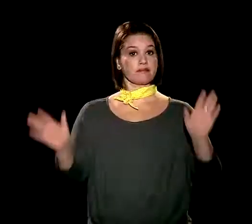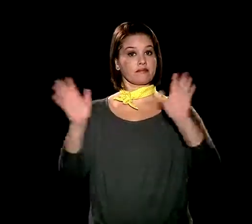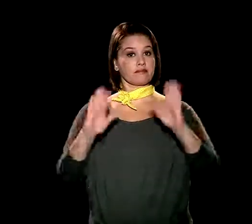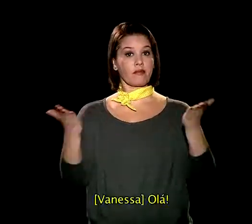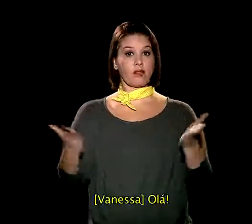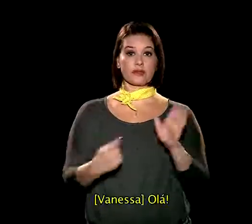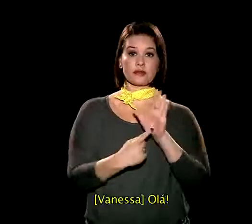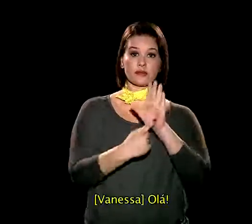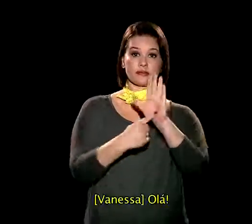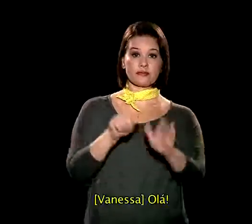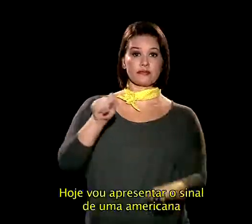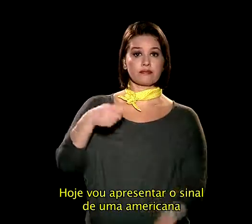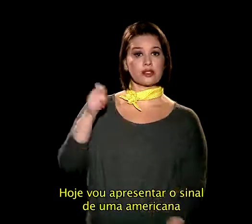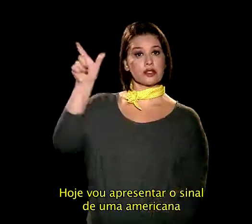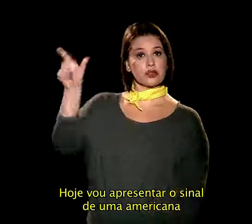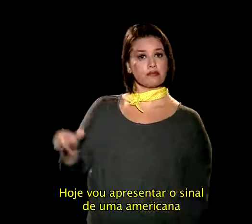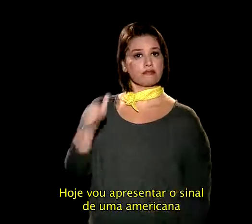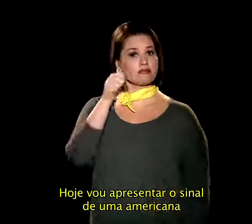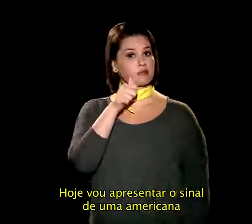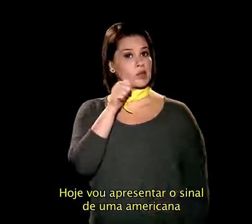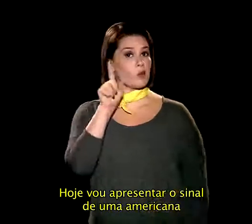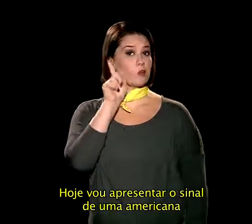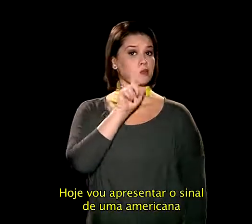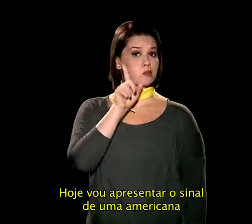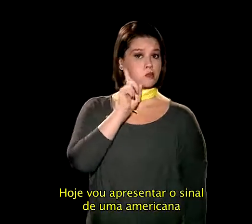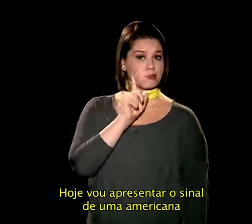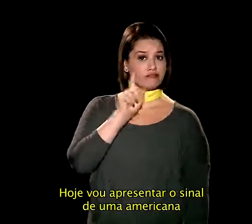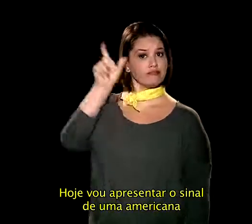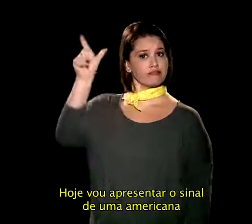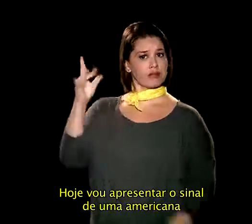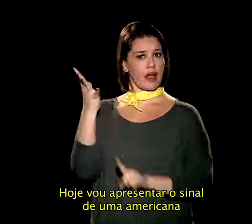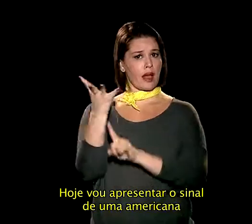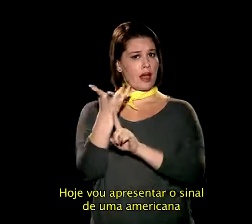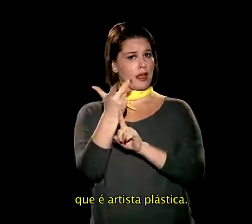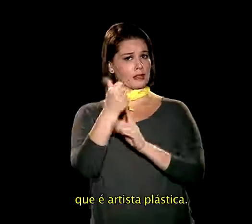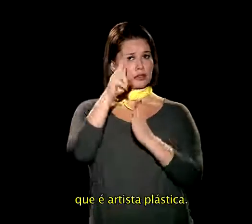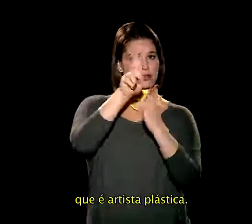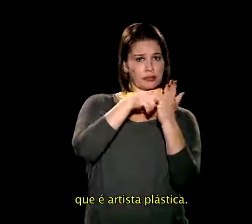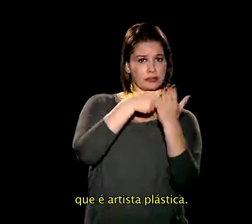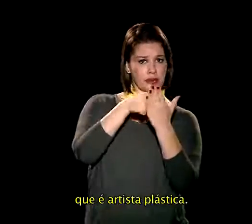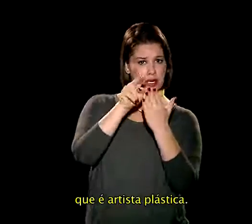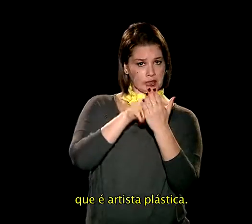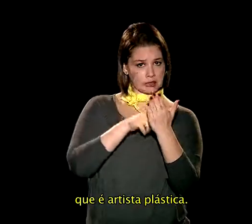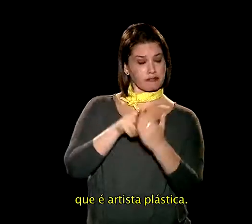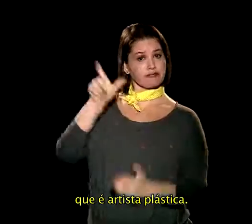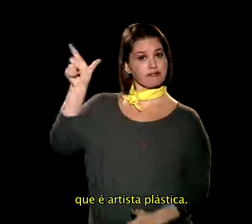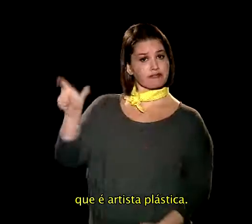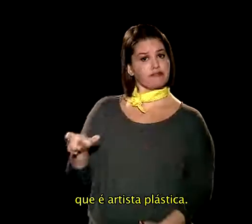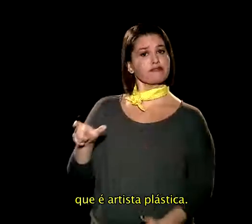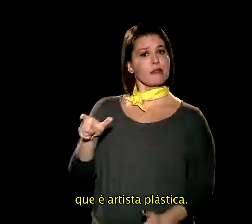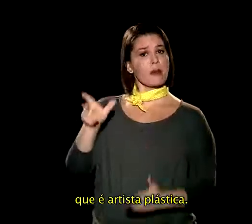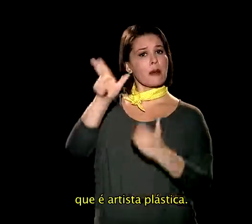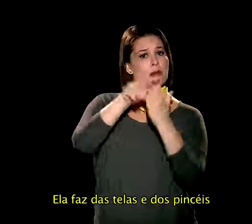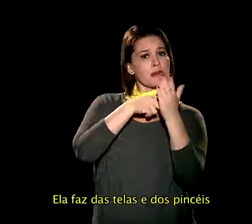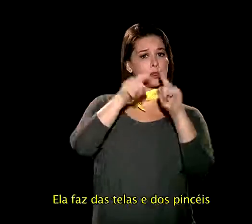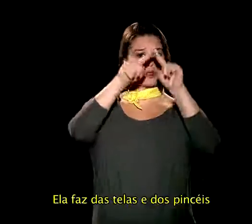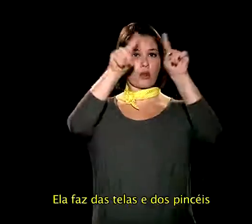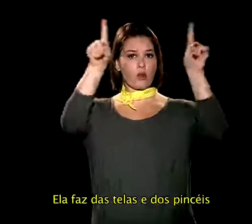Olá, hoje vou apresentar o sinal de uma americana que é artista plástica. Ela faz das